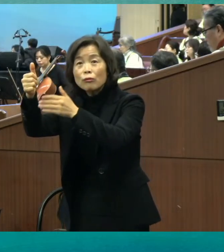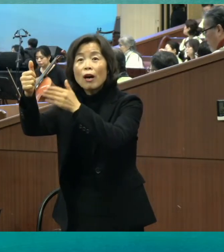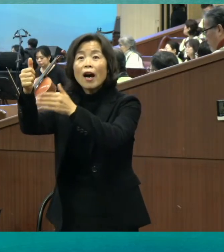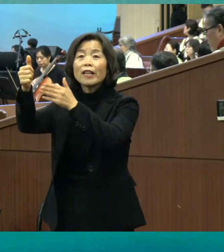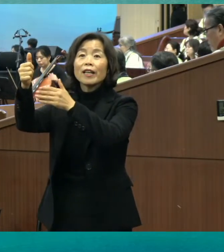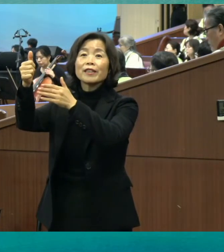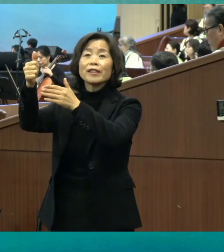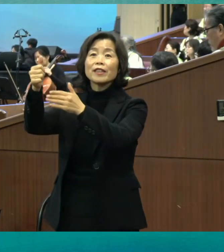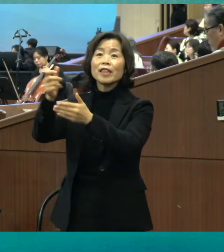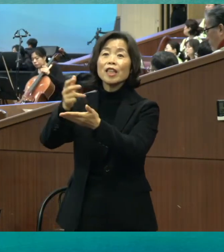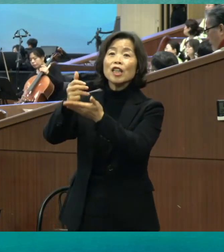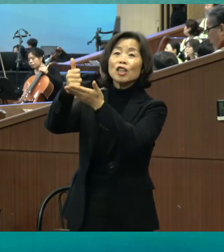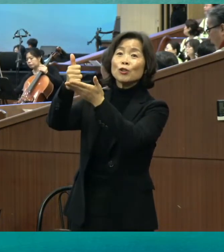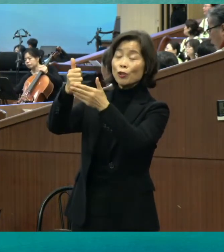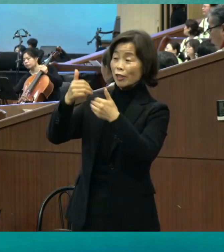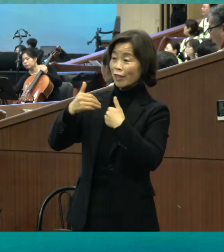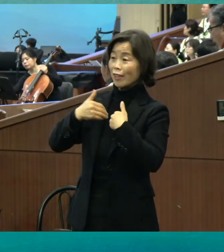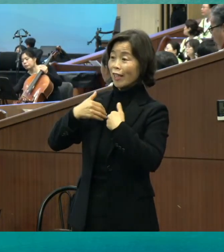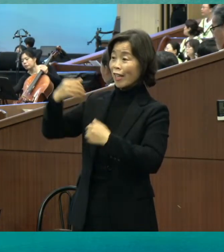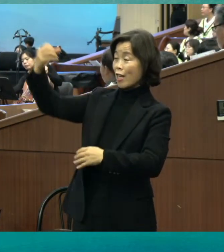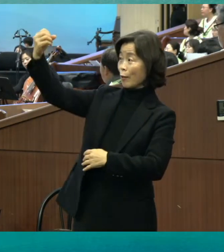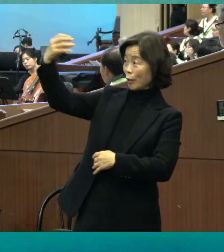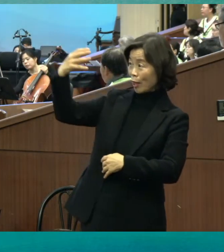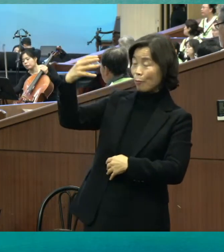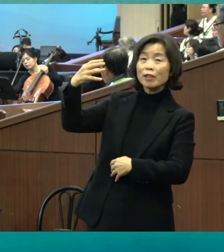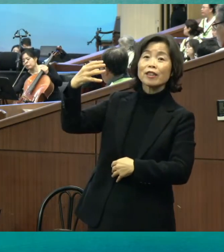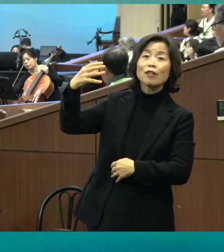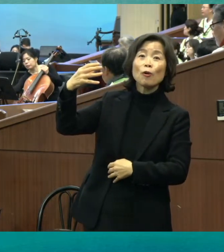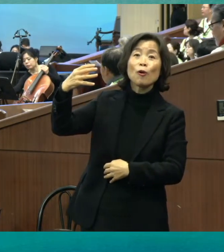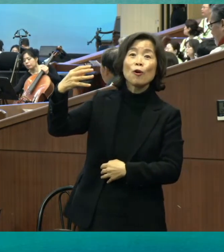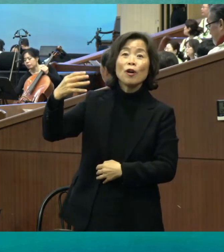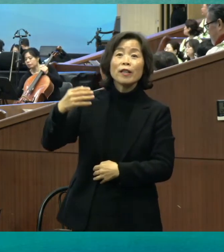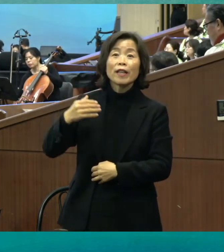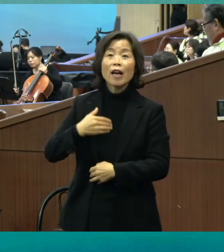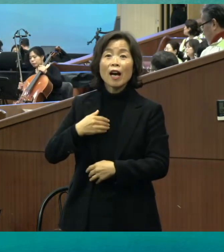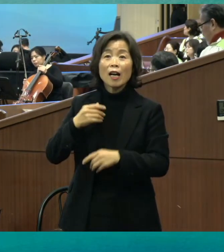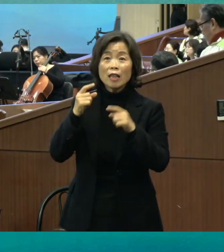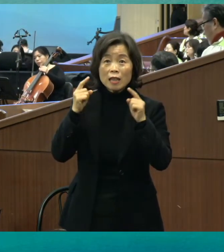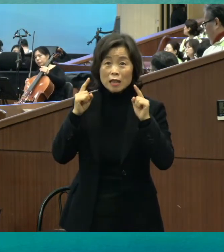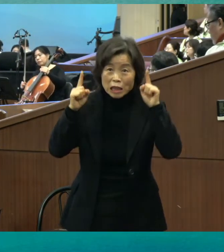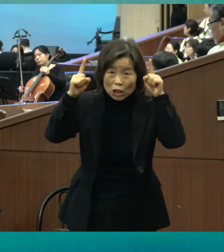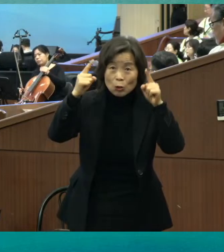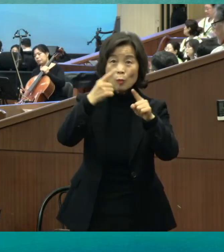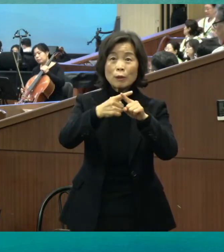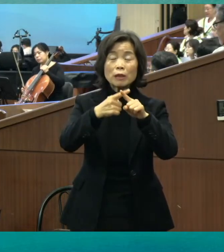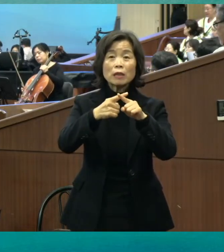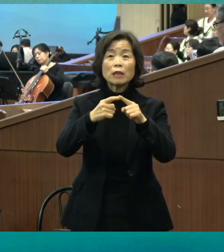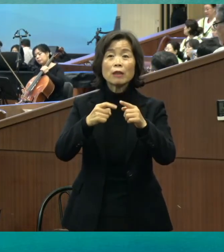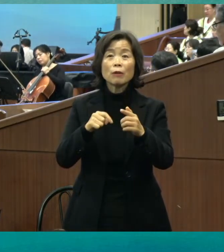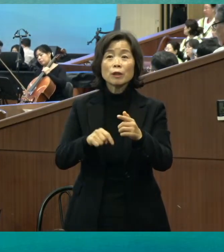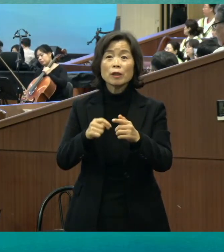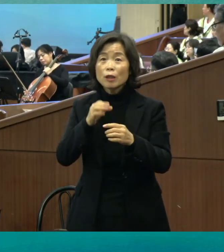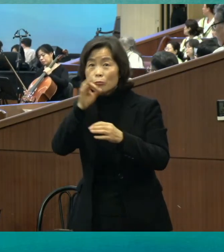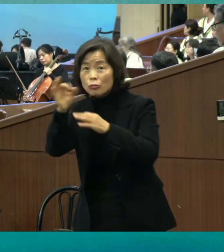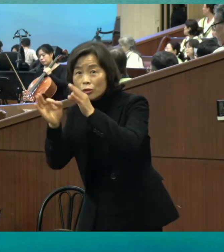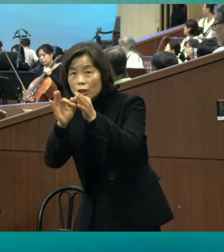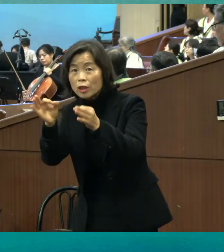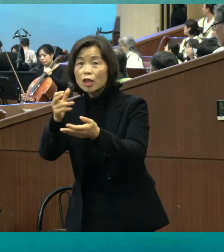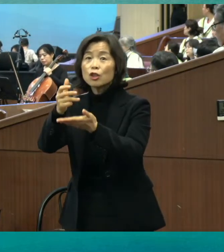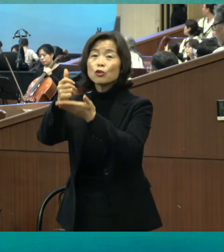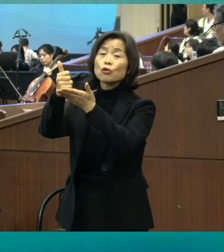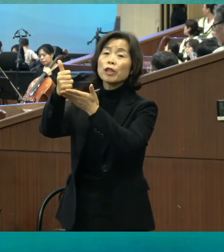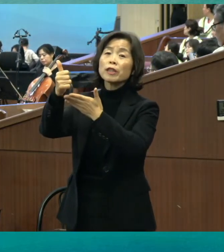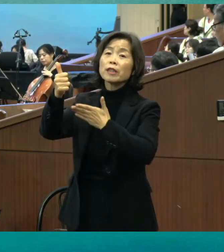불러 아뢰었더니 주께서 내게 대답하셨고 내가 수월의 뱃속에서